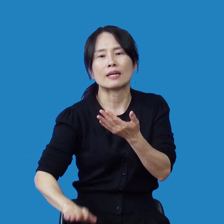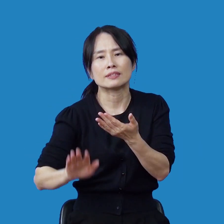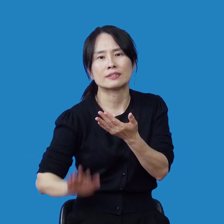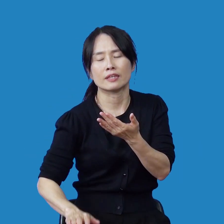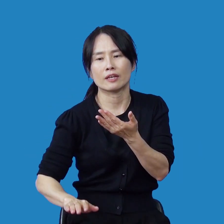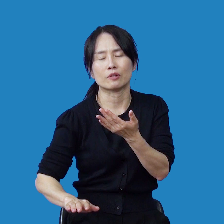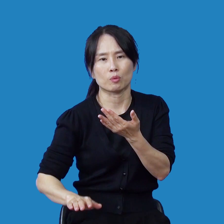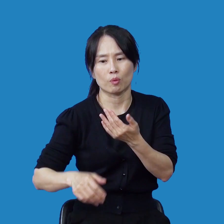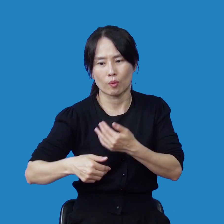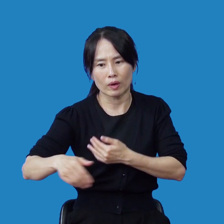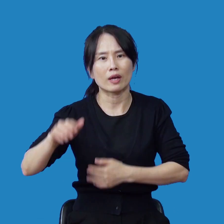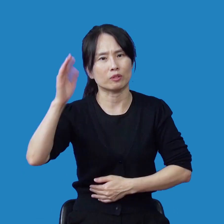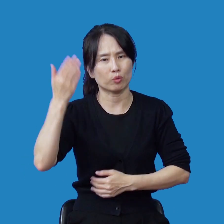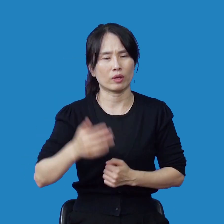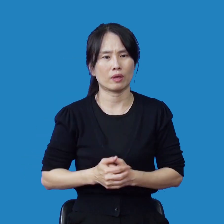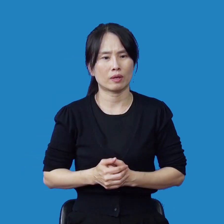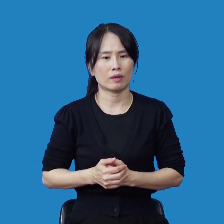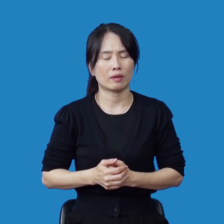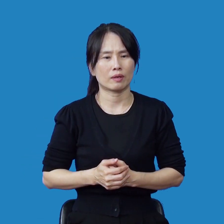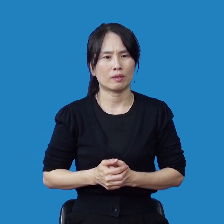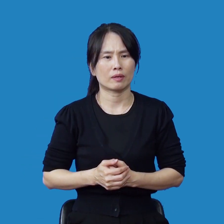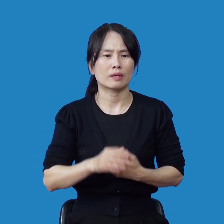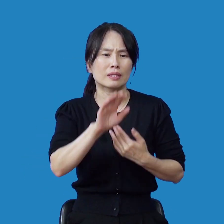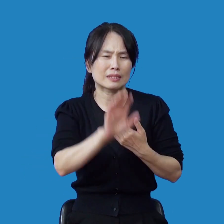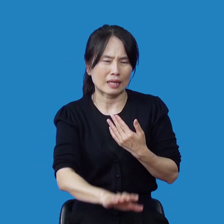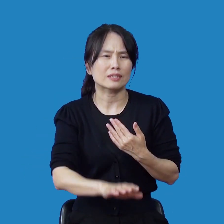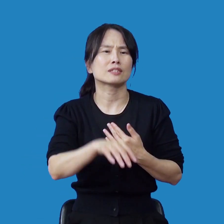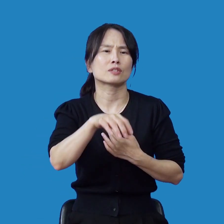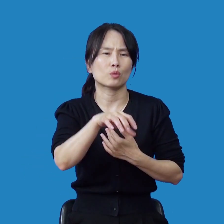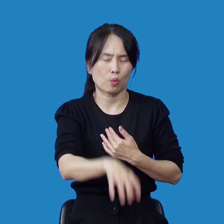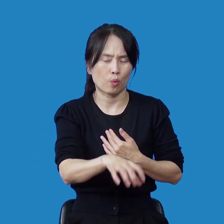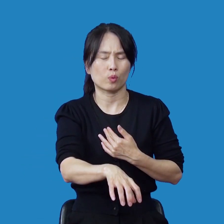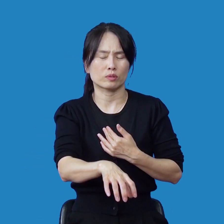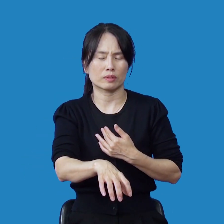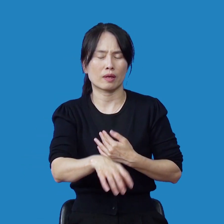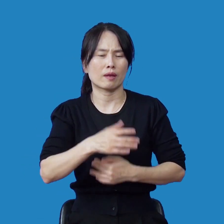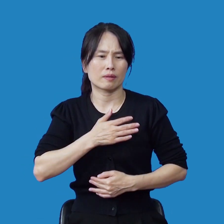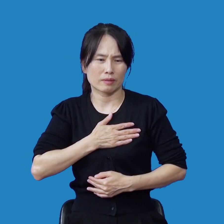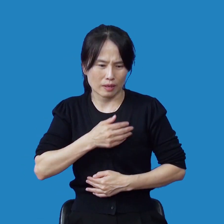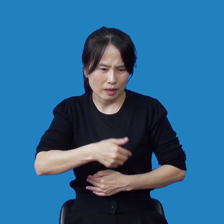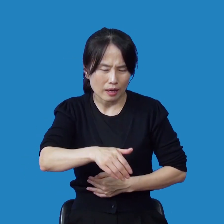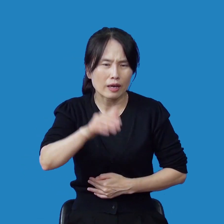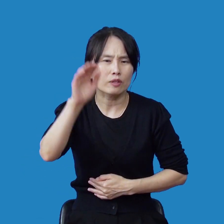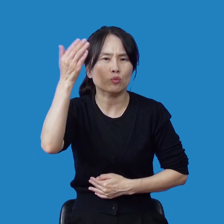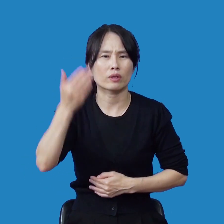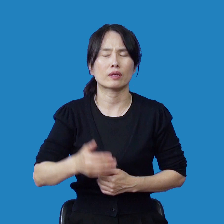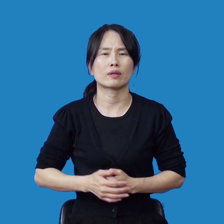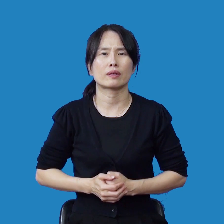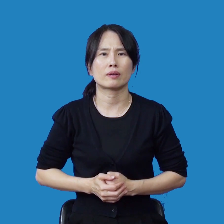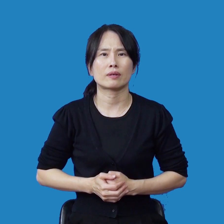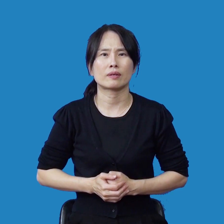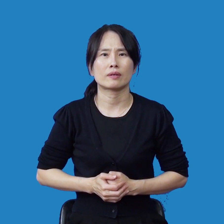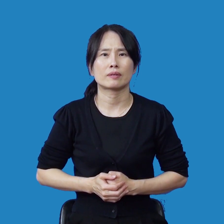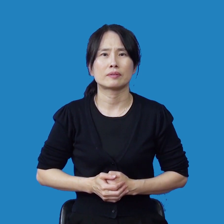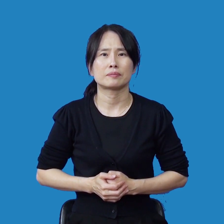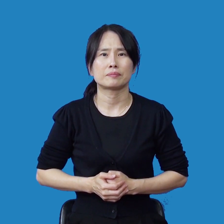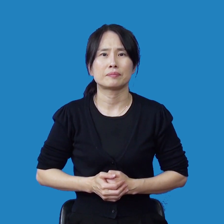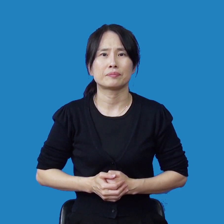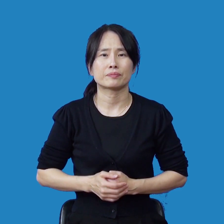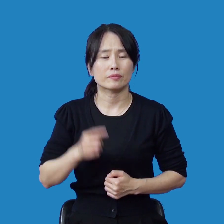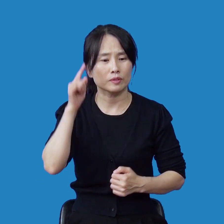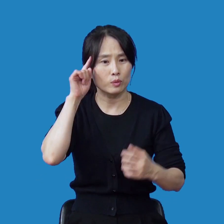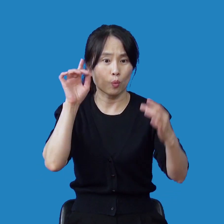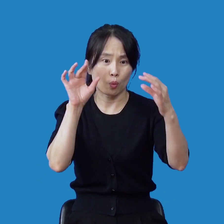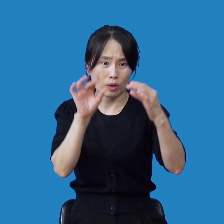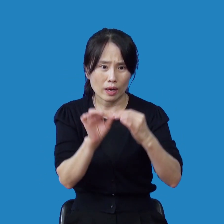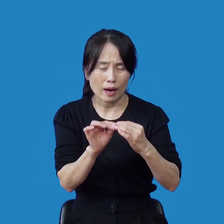합니다. 상대방이 처하고 있는 그 낮은 자리로 내려갈 수 있어야 합니다. 그래야 공감할 수 있습니다.